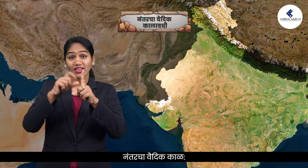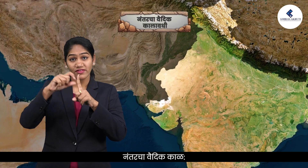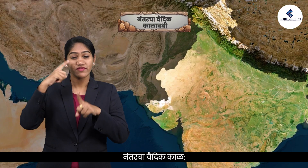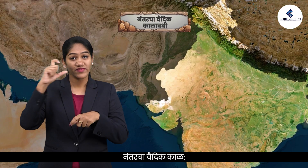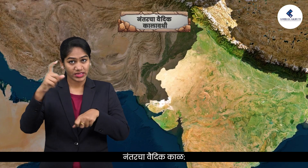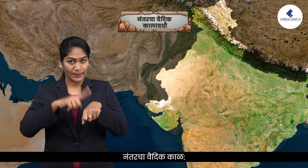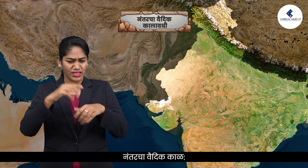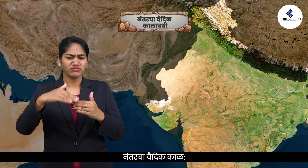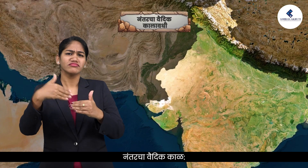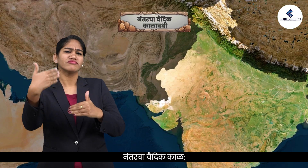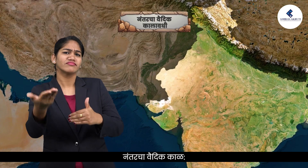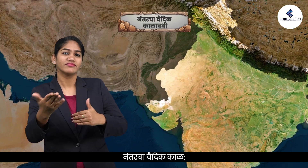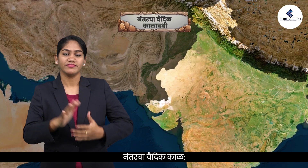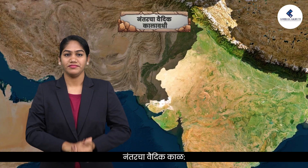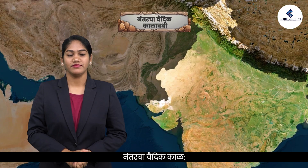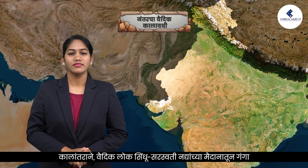नंतरचा वैदिक काळ.